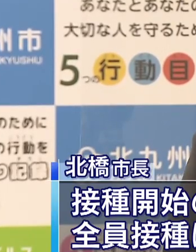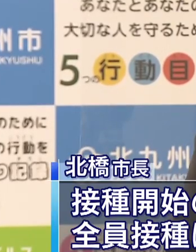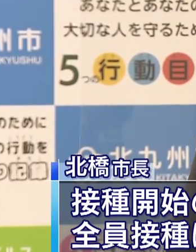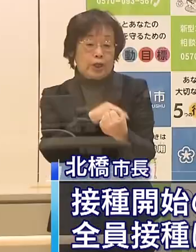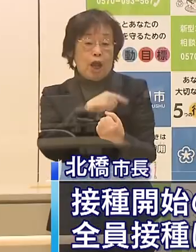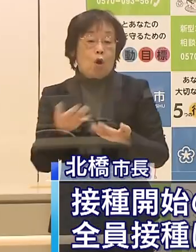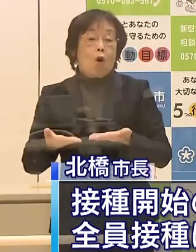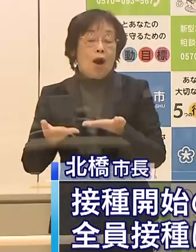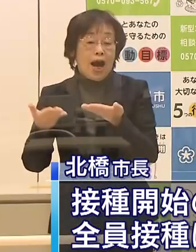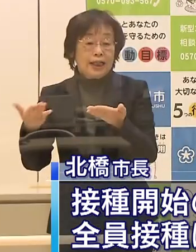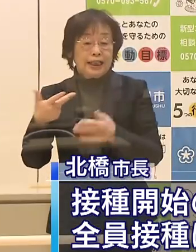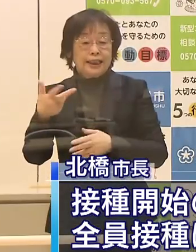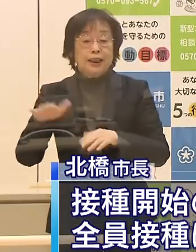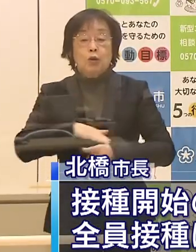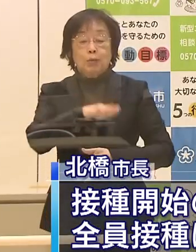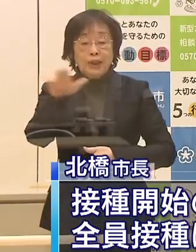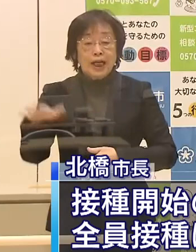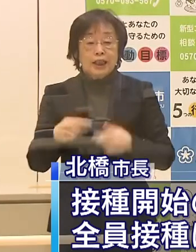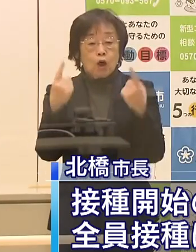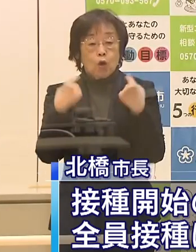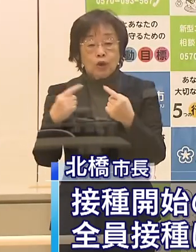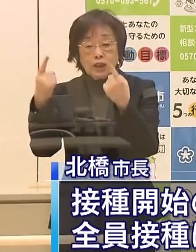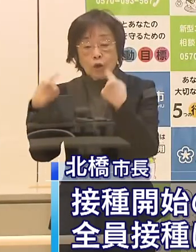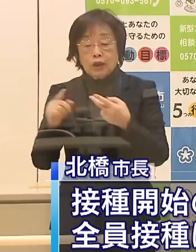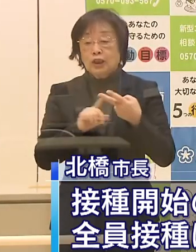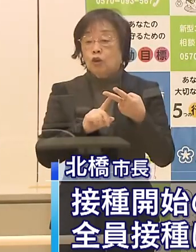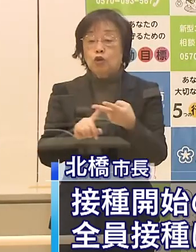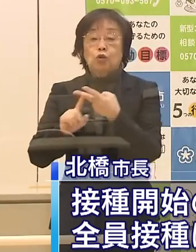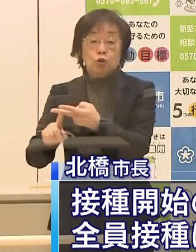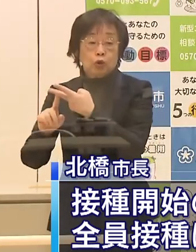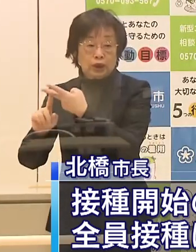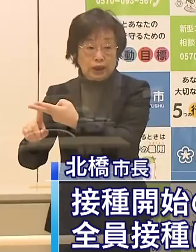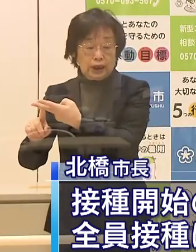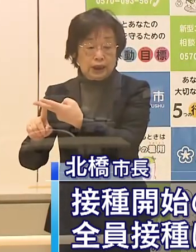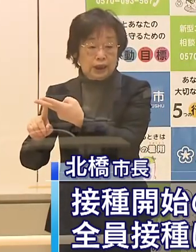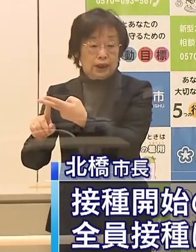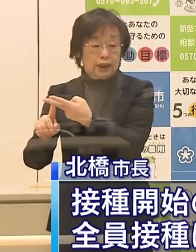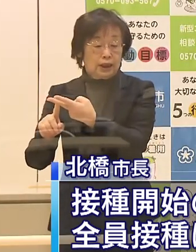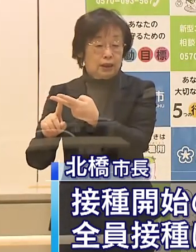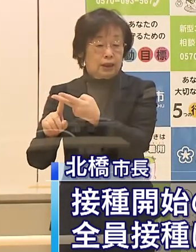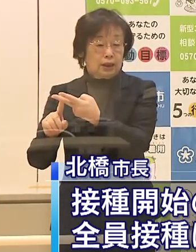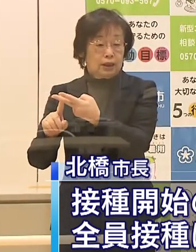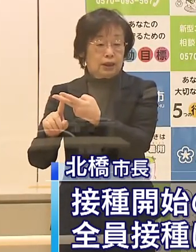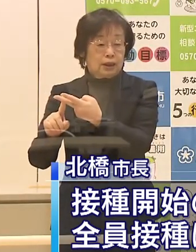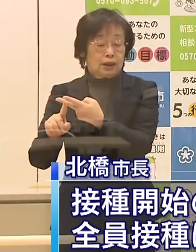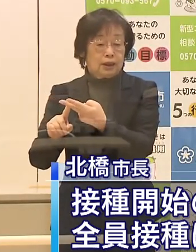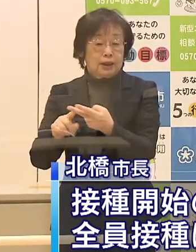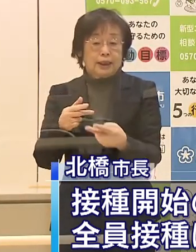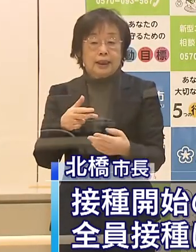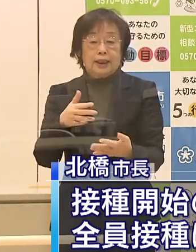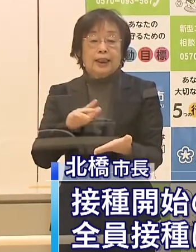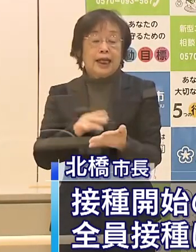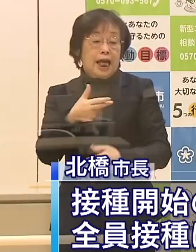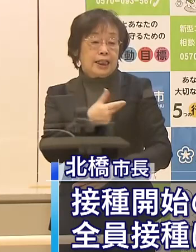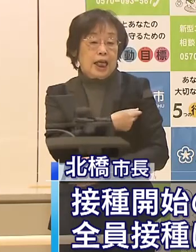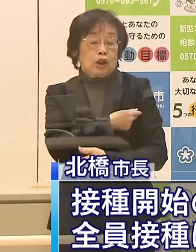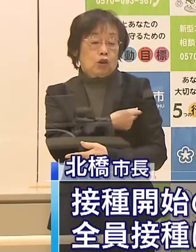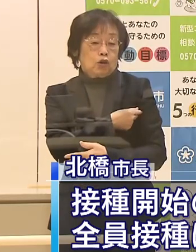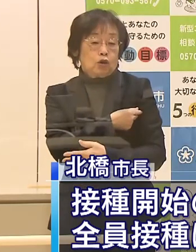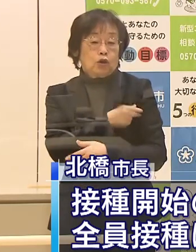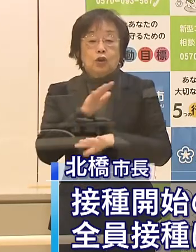で接種開始の時期については明言を避け、市民全員が接種するのにはそれなりの時間がかかるとし